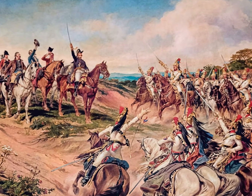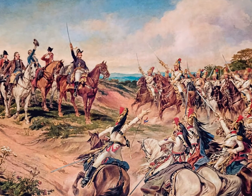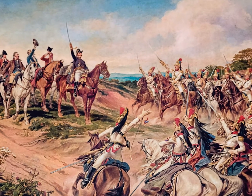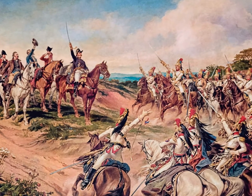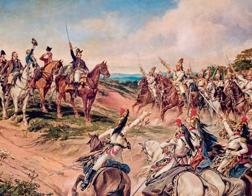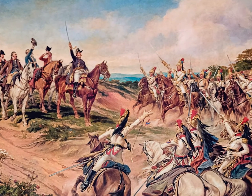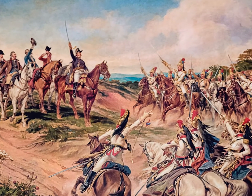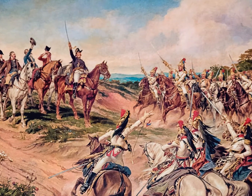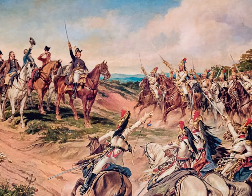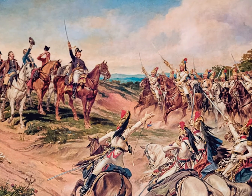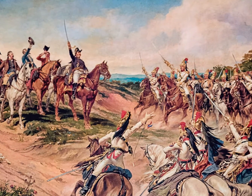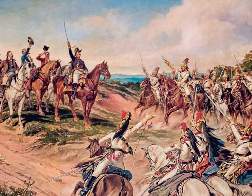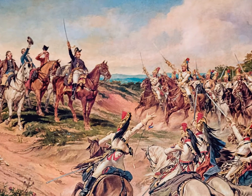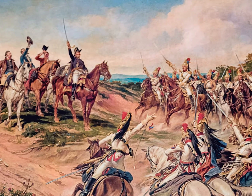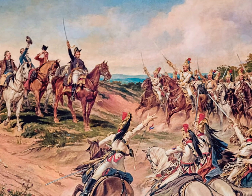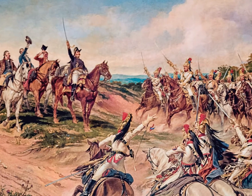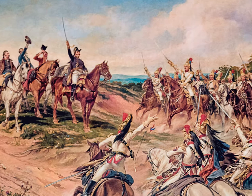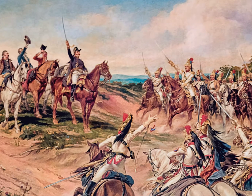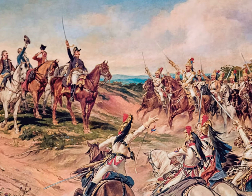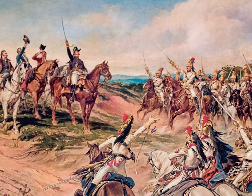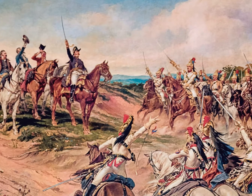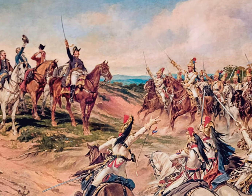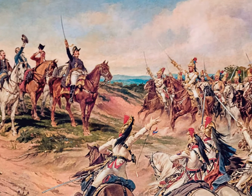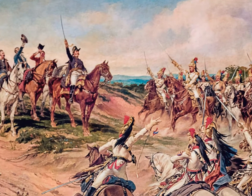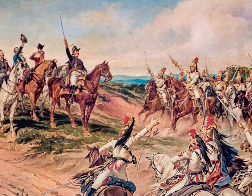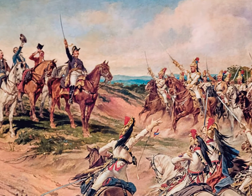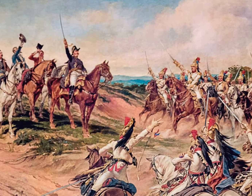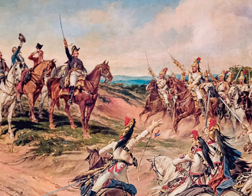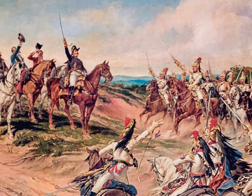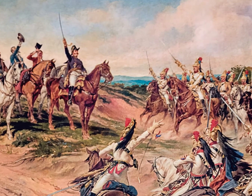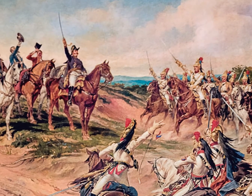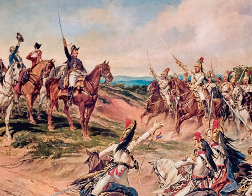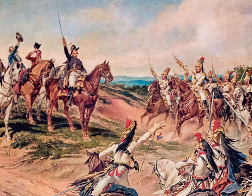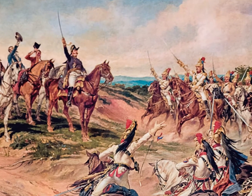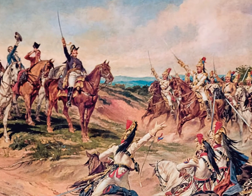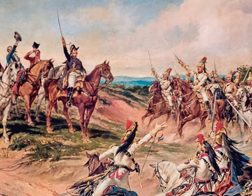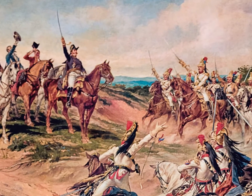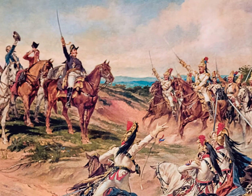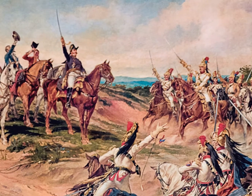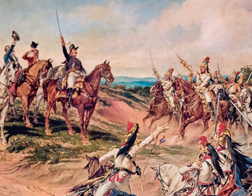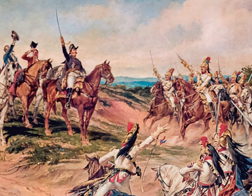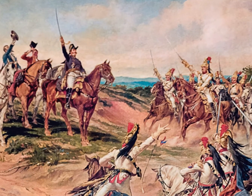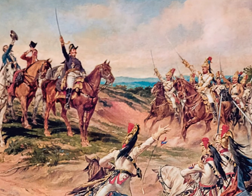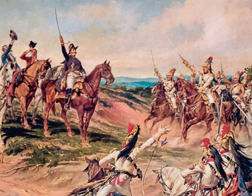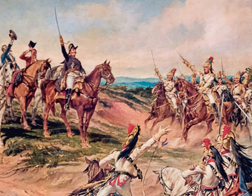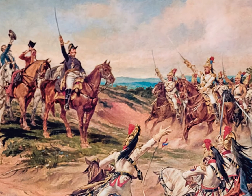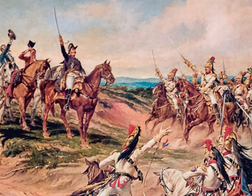pelo príncipe regente Pedro de Alcântara em 7 de setembro de 1822, quando ele